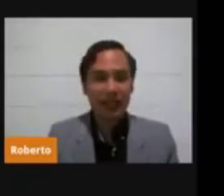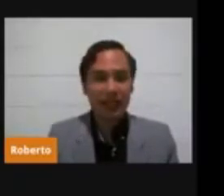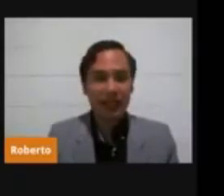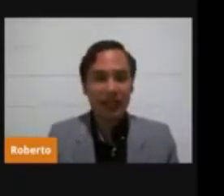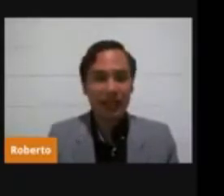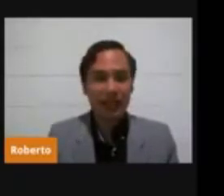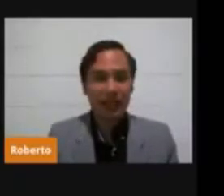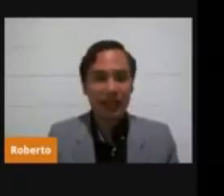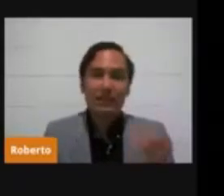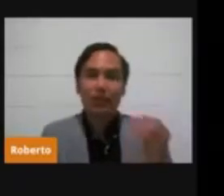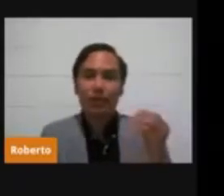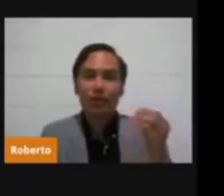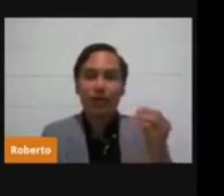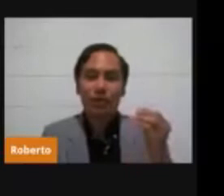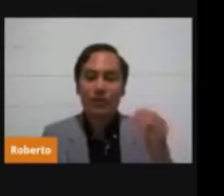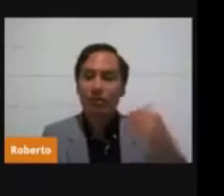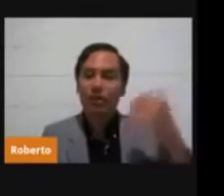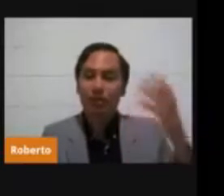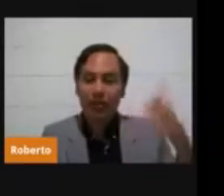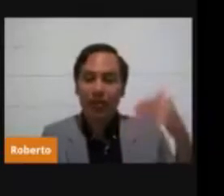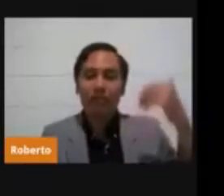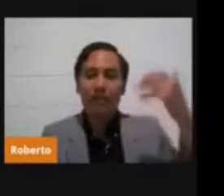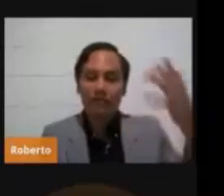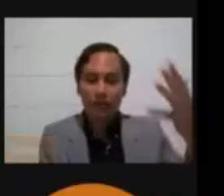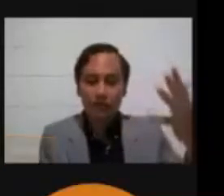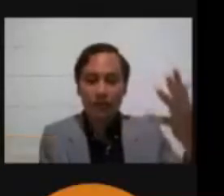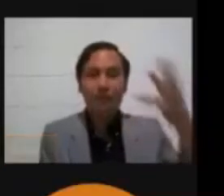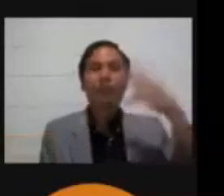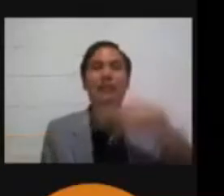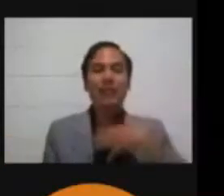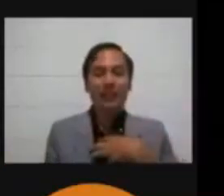sociedad, a veces echamos como la culpa solo al